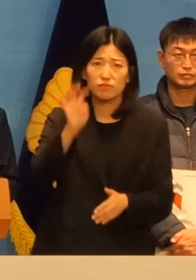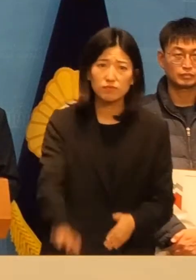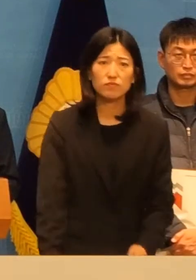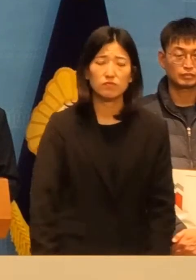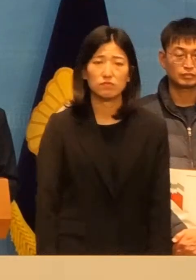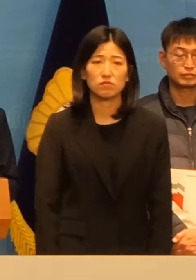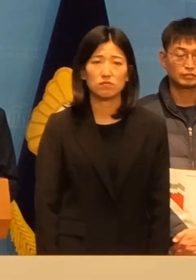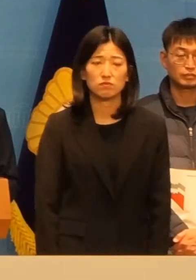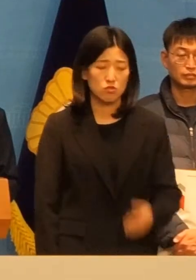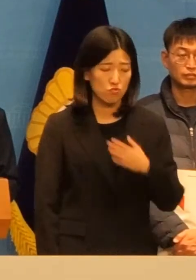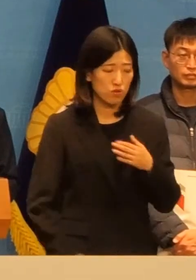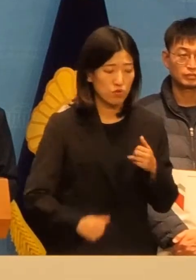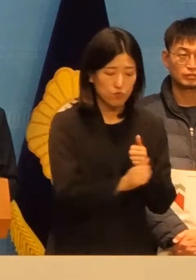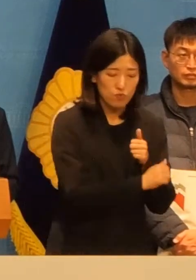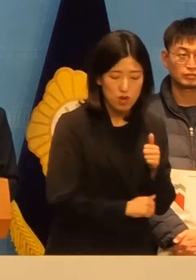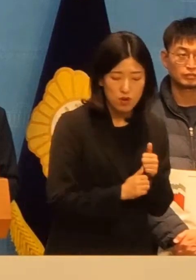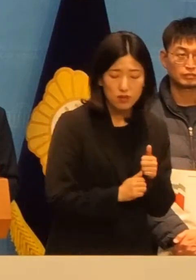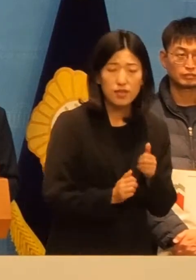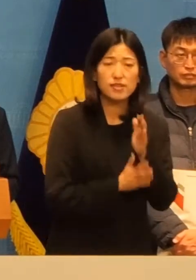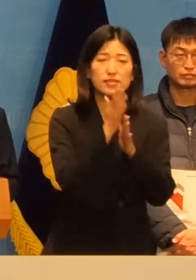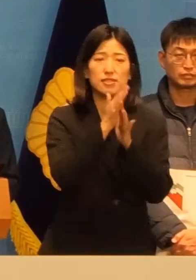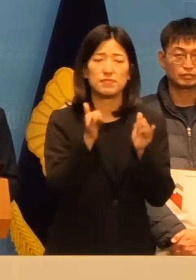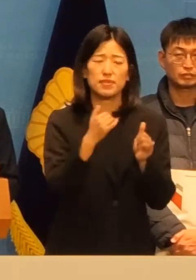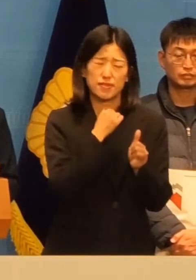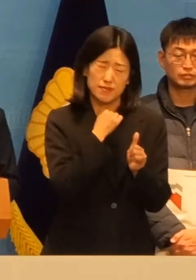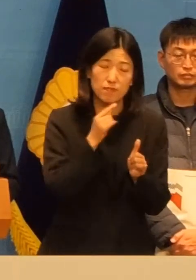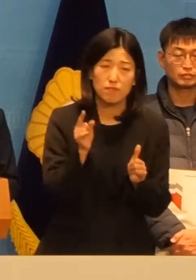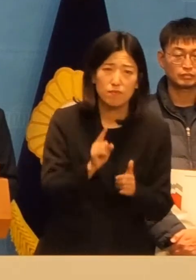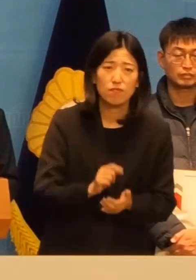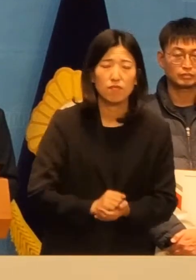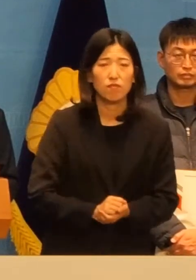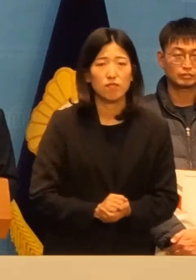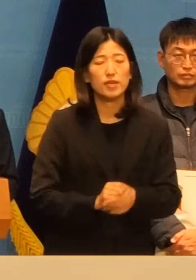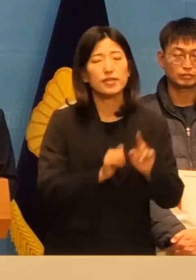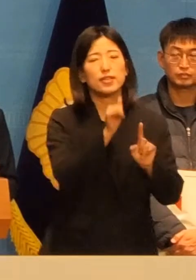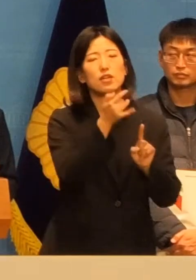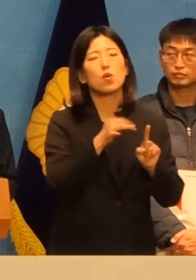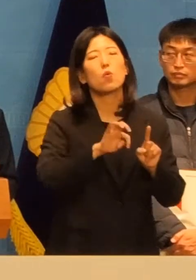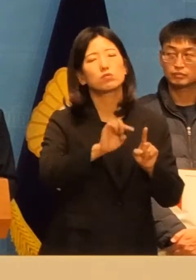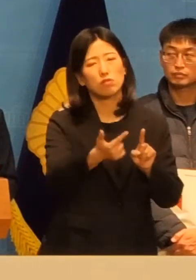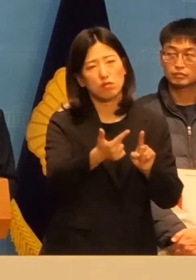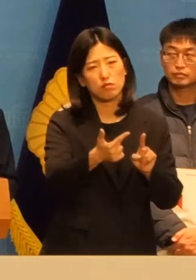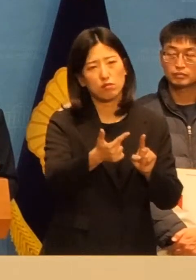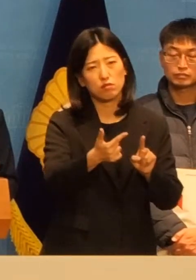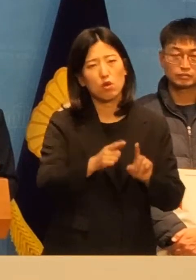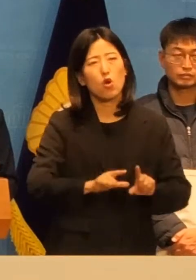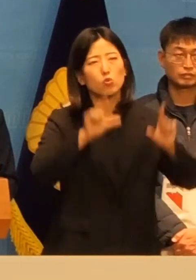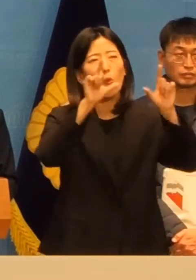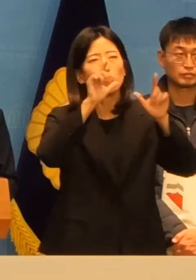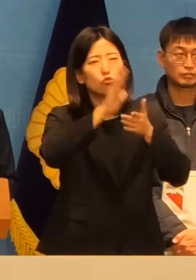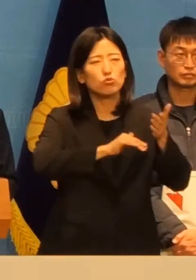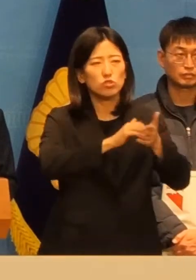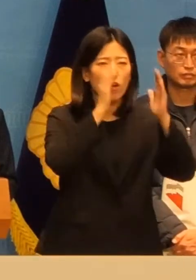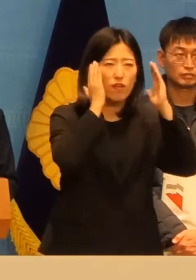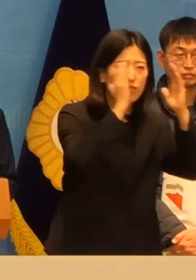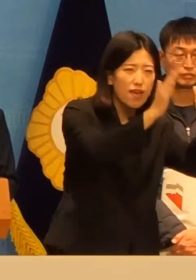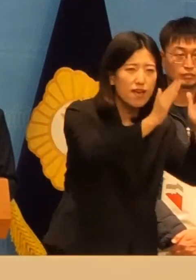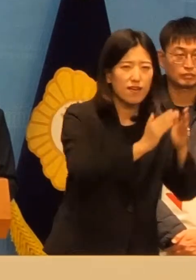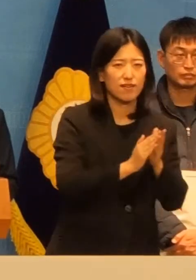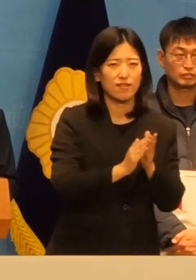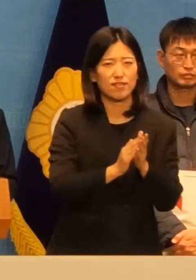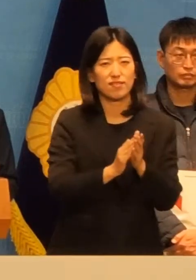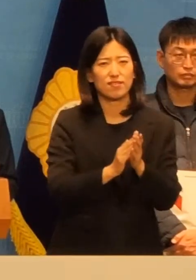범시민추진위원회와 시 군민들이 줄곧 요구해온 것은 1호선 동두천행 연천행의